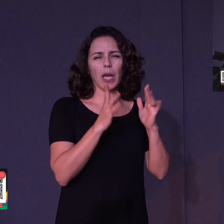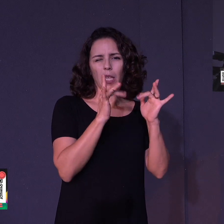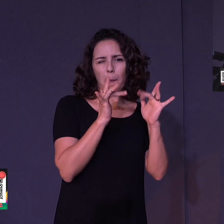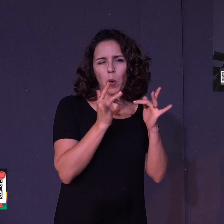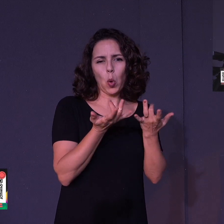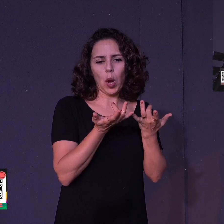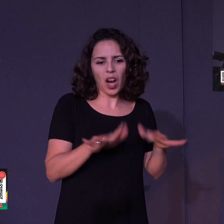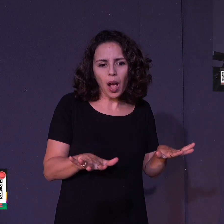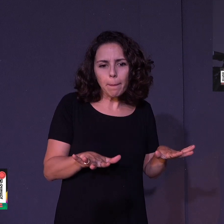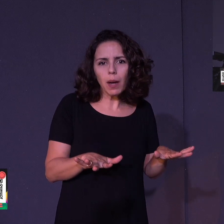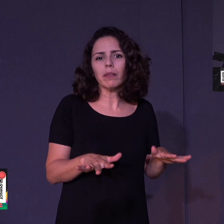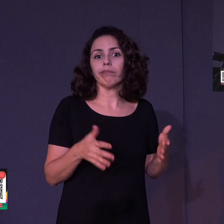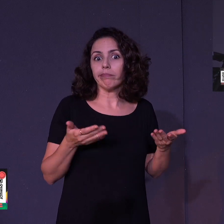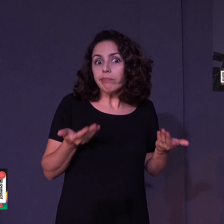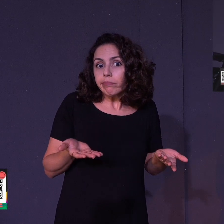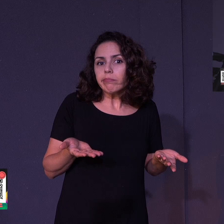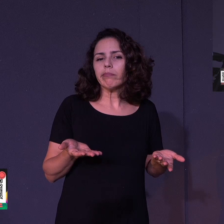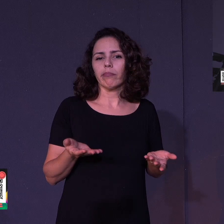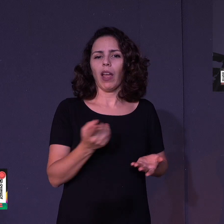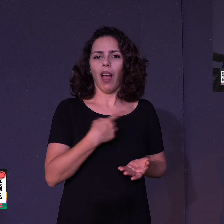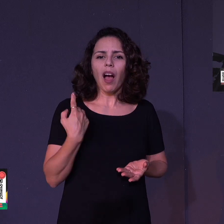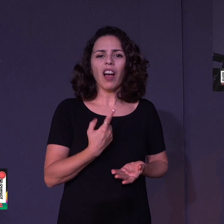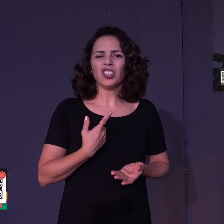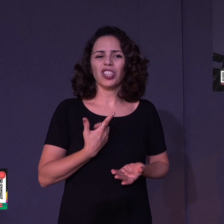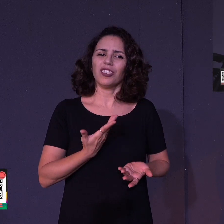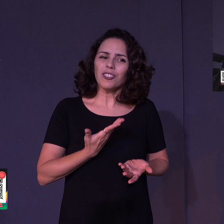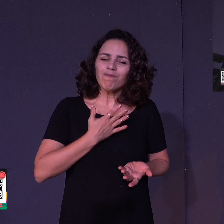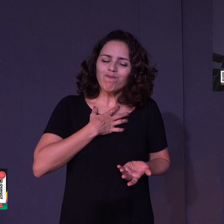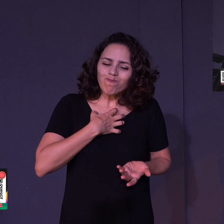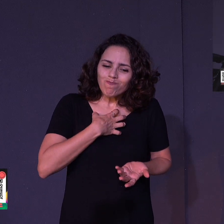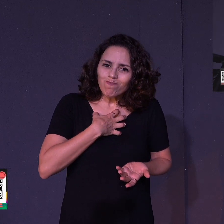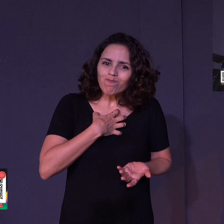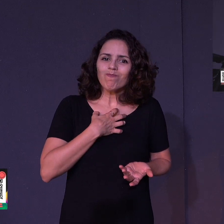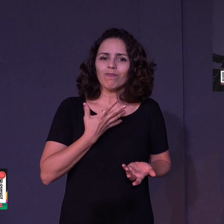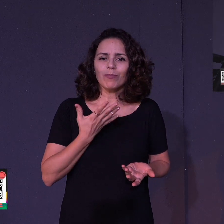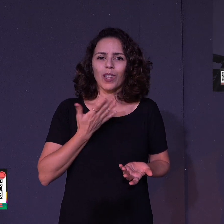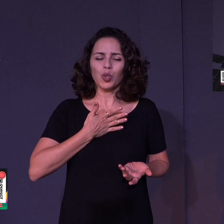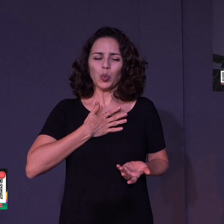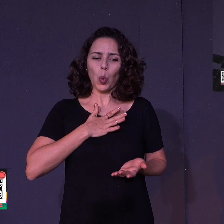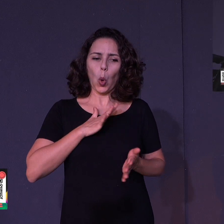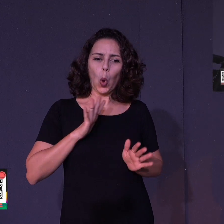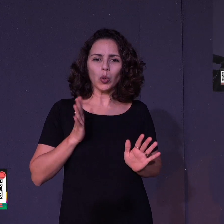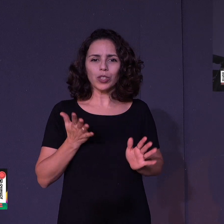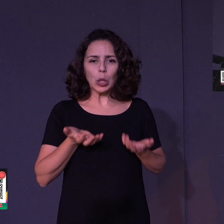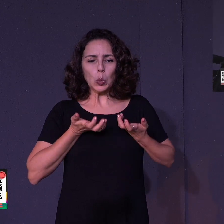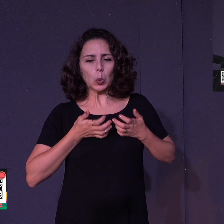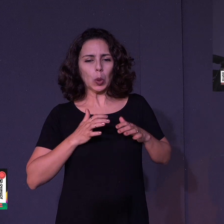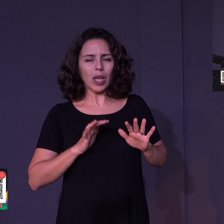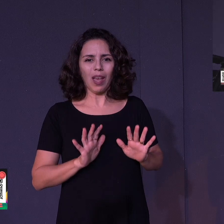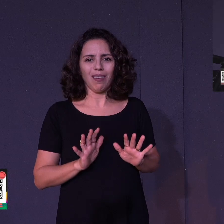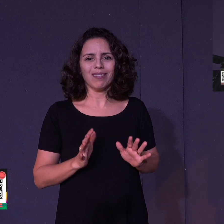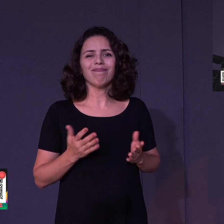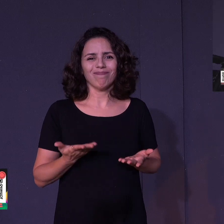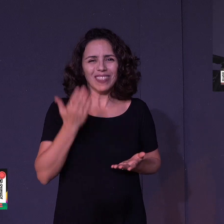tudo acabe logo, que chegue ao final. Então, muitas vezes, nós usamos dois pesos e duas medidas. Para aquilo que é